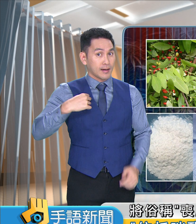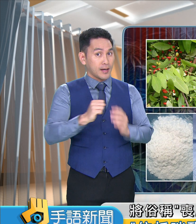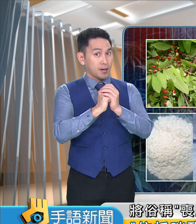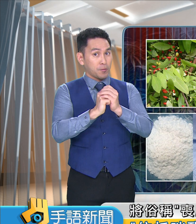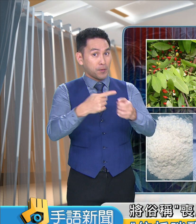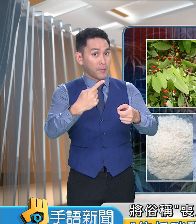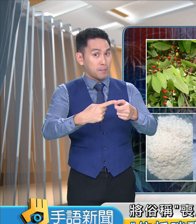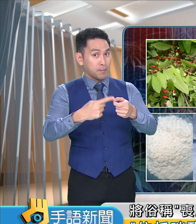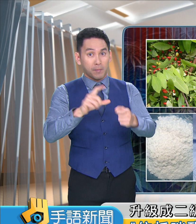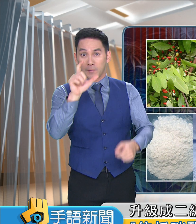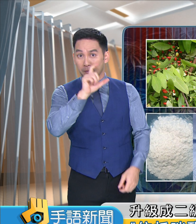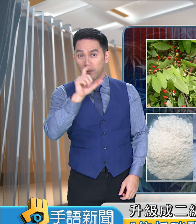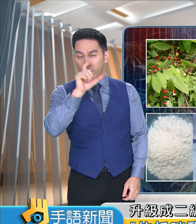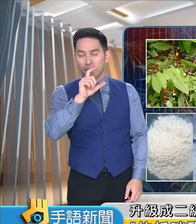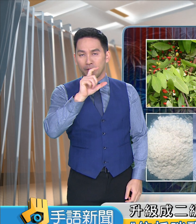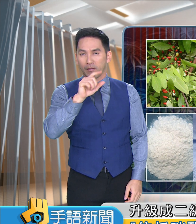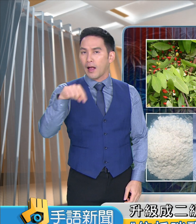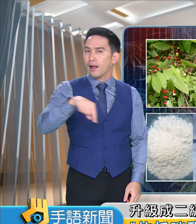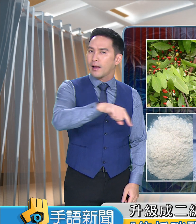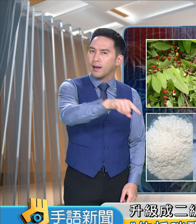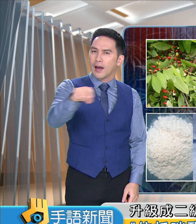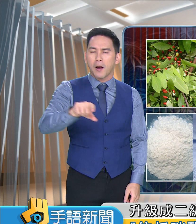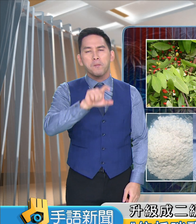级成2级毒品管制。